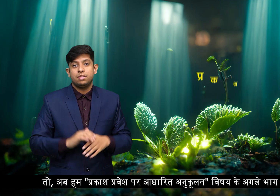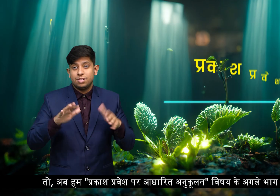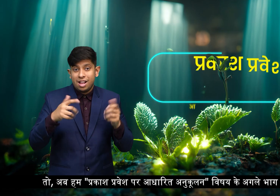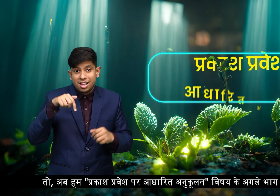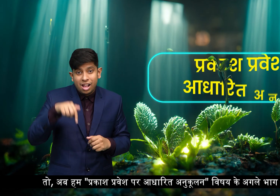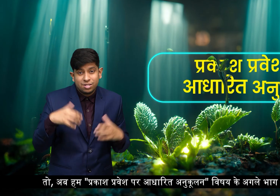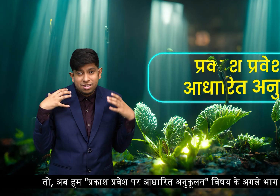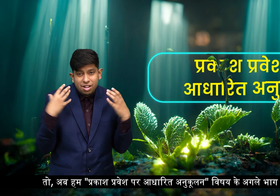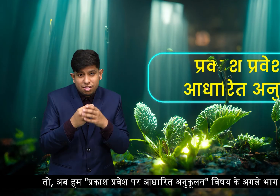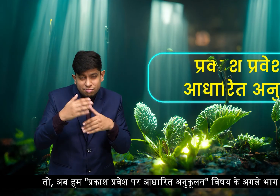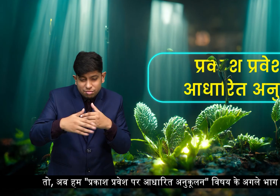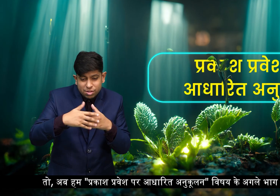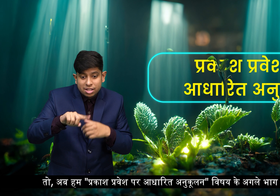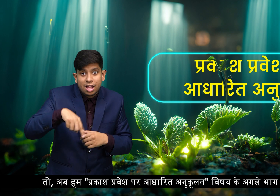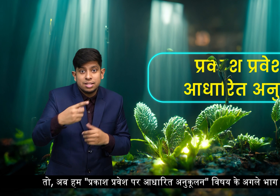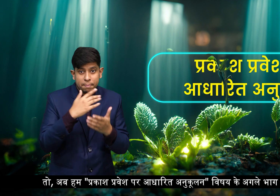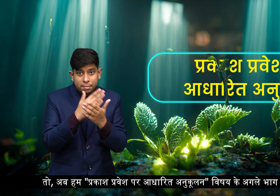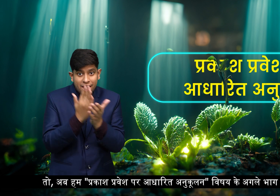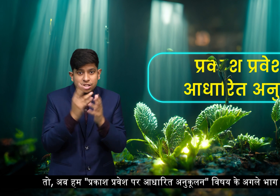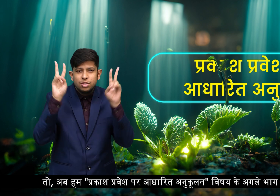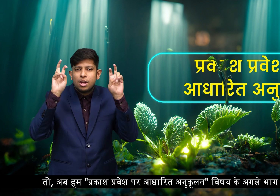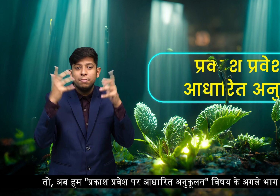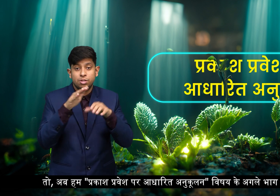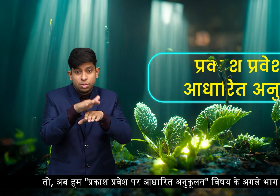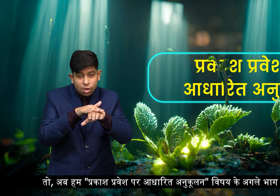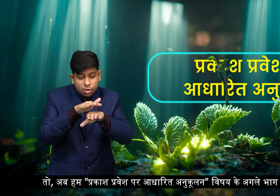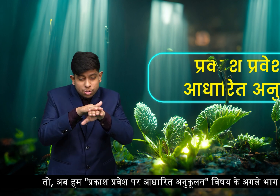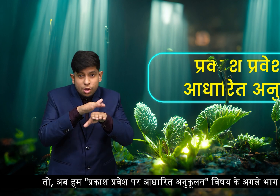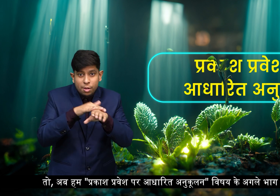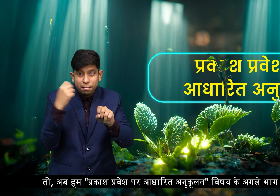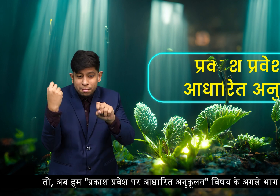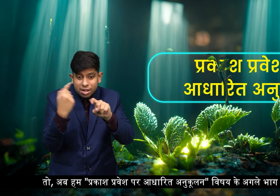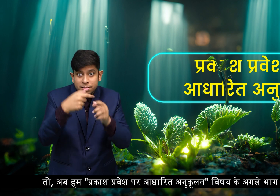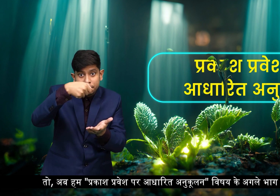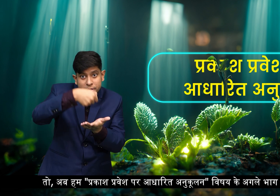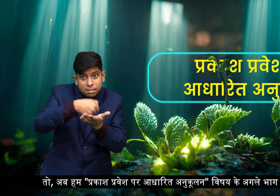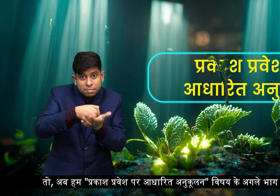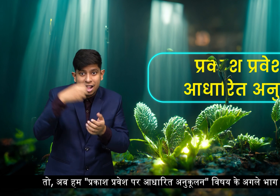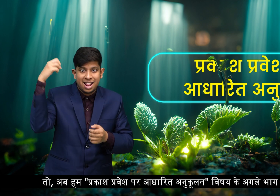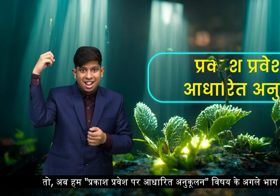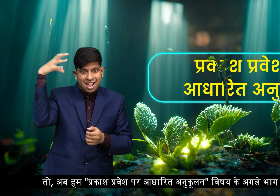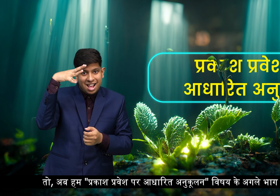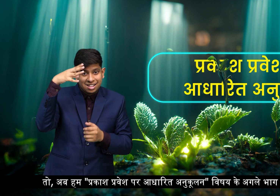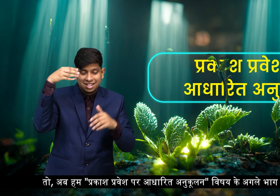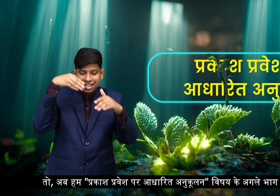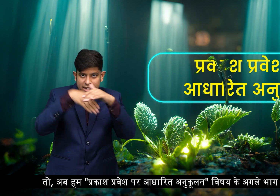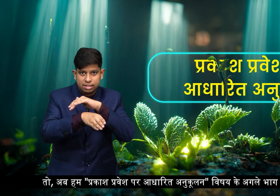तो अब हम प्रकाश प्रवेश पर आधारित अनुकूलन विषय के अगले भाग में जा रहे